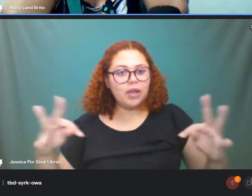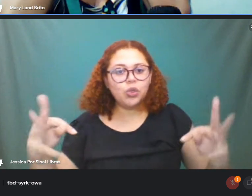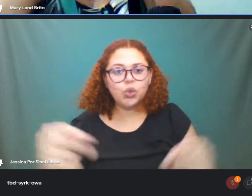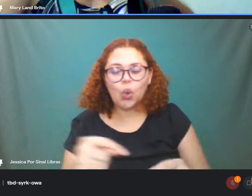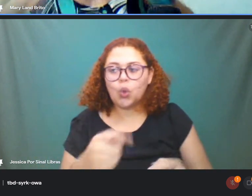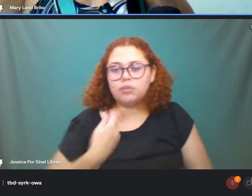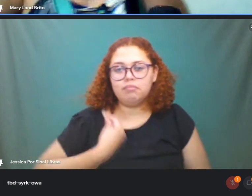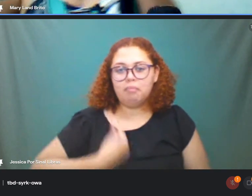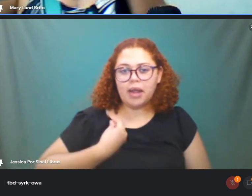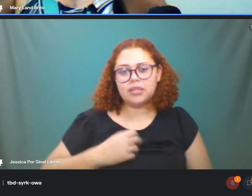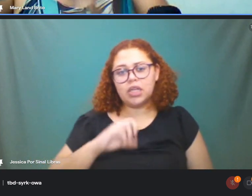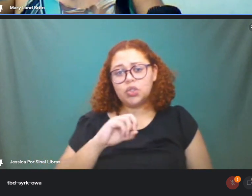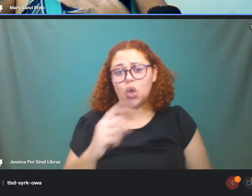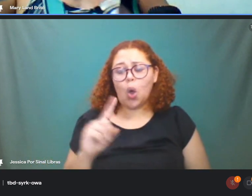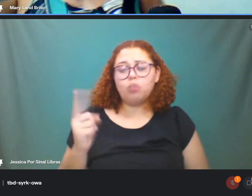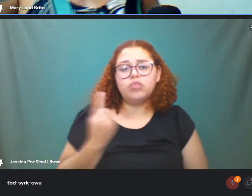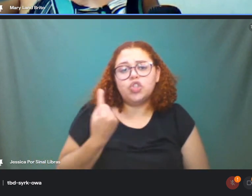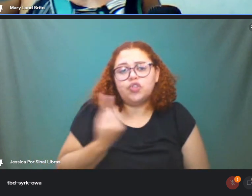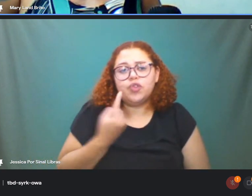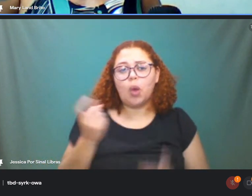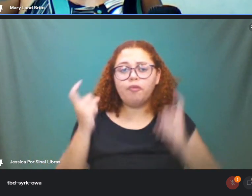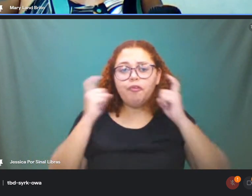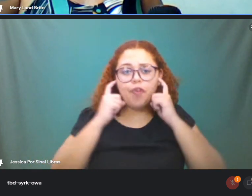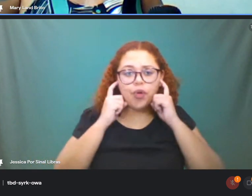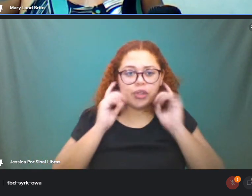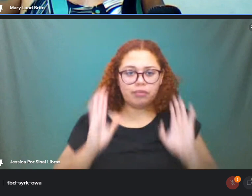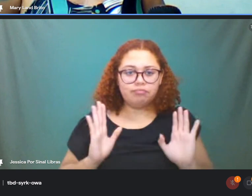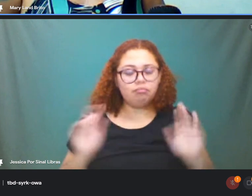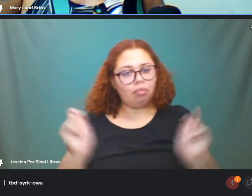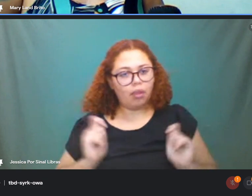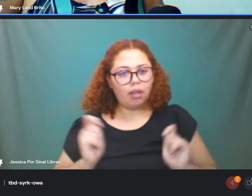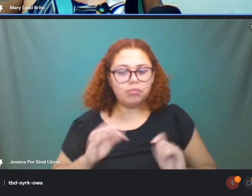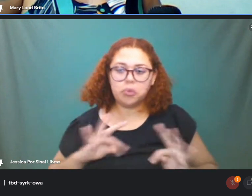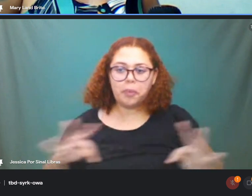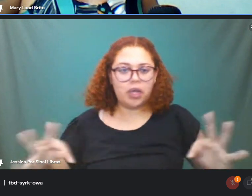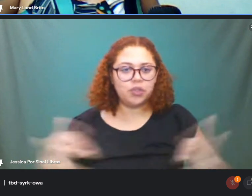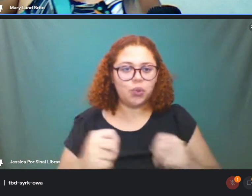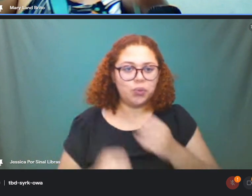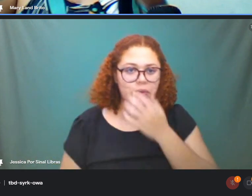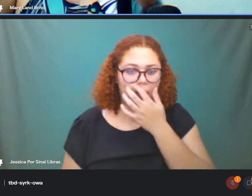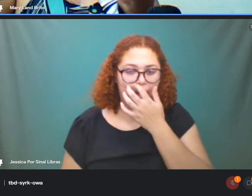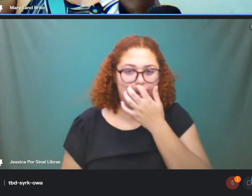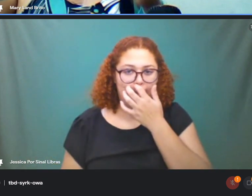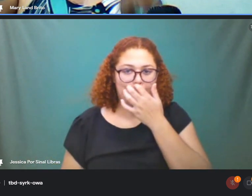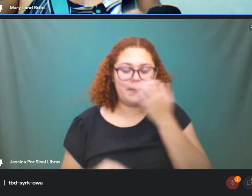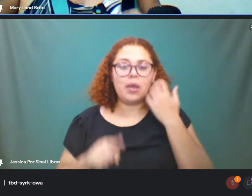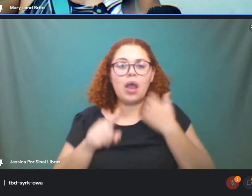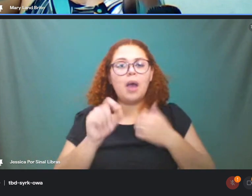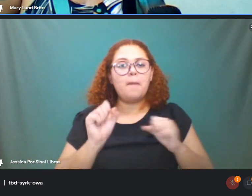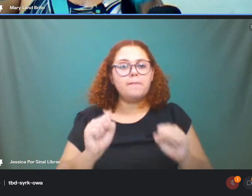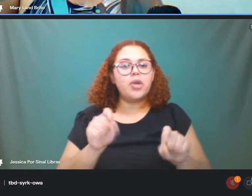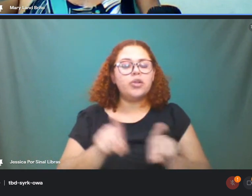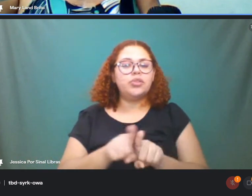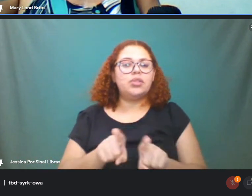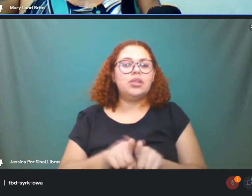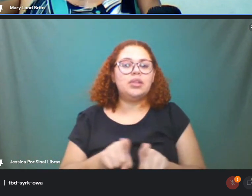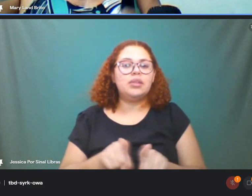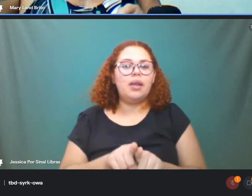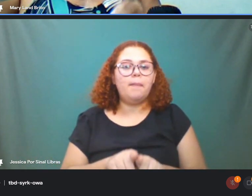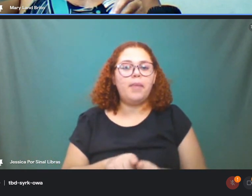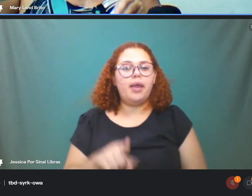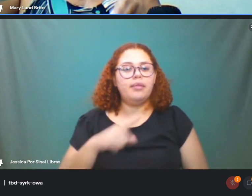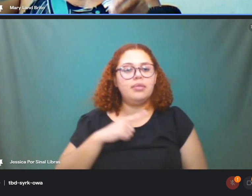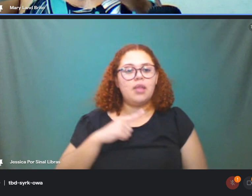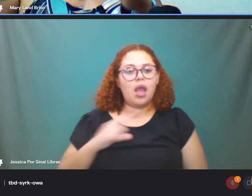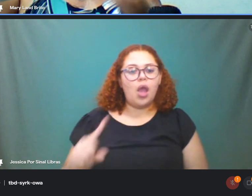de ouvido, e ela vai poder, por exemplo, acessibilizar a tua peça. Você pode ter um oratório que fique lá para que os